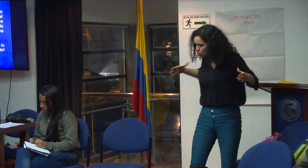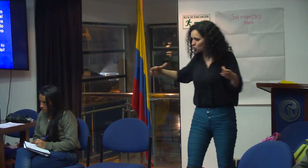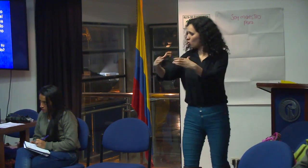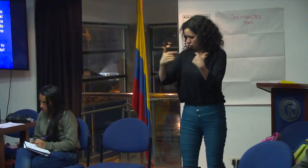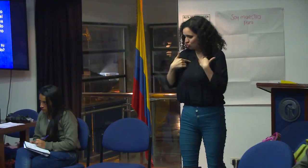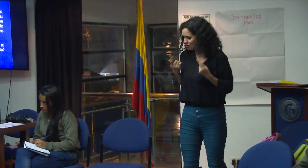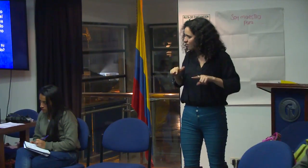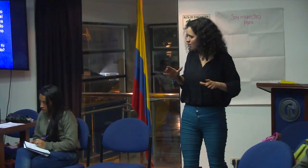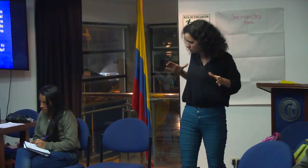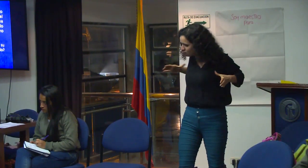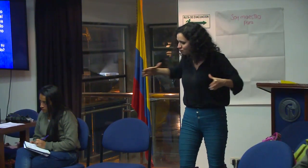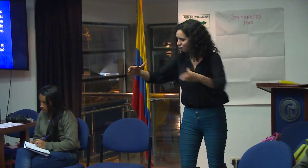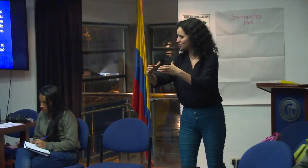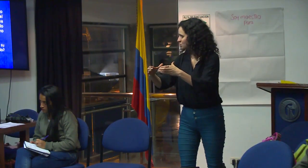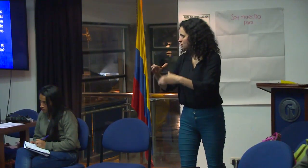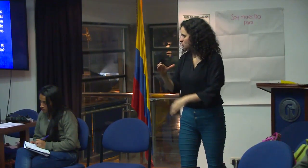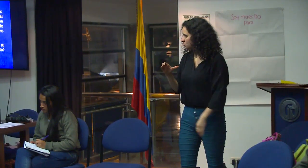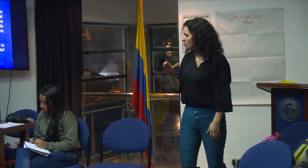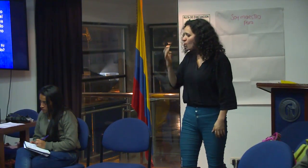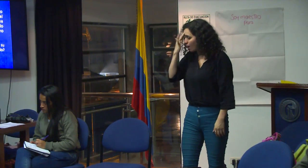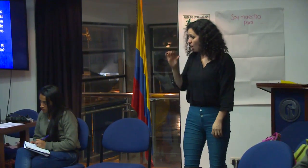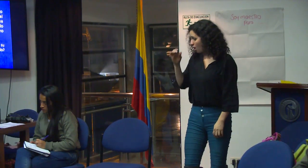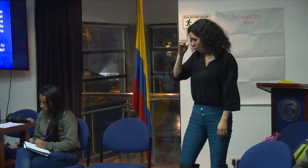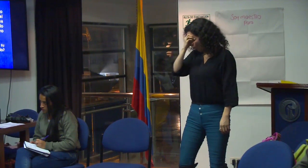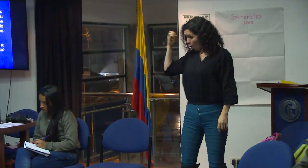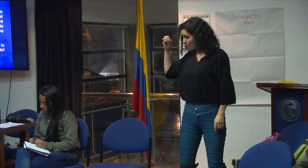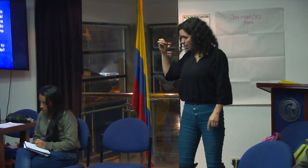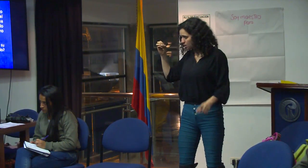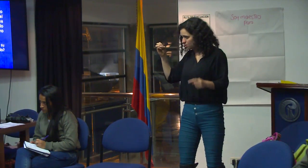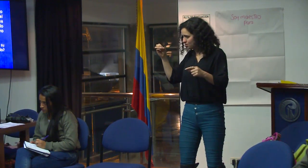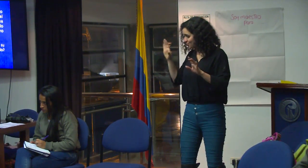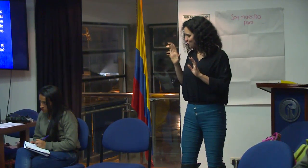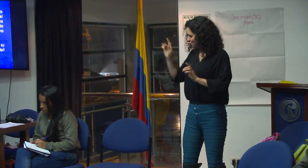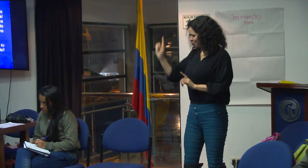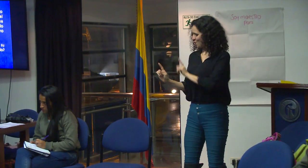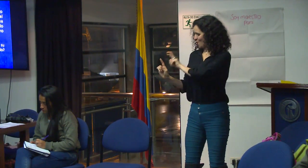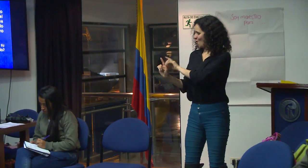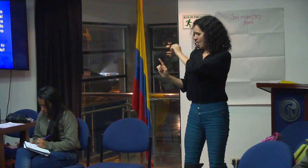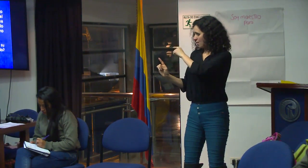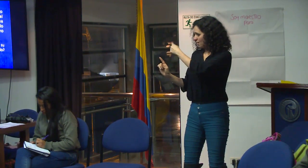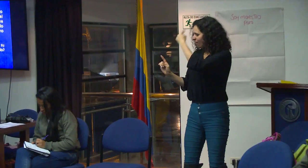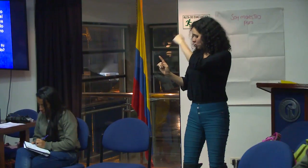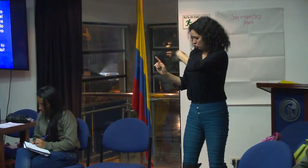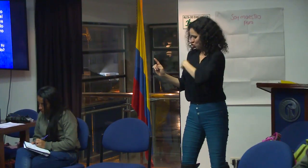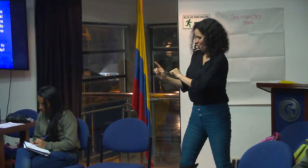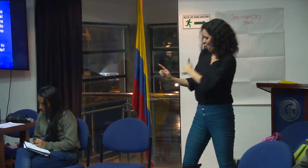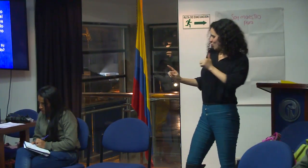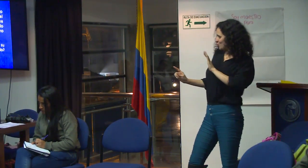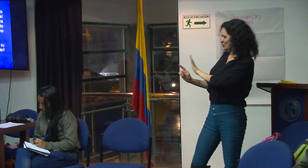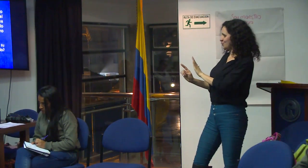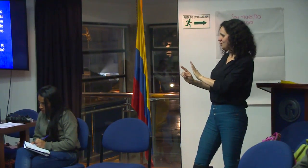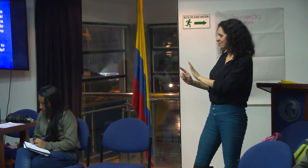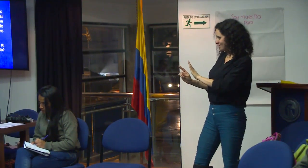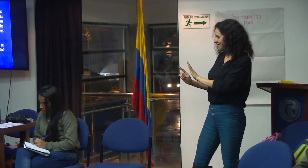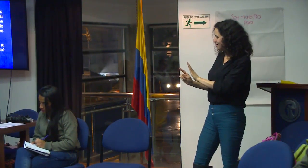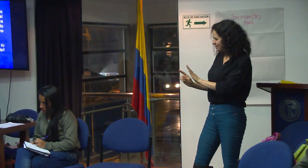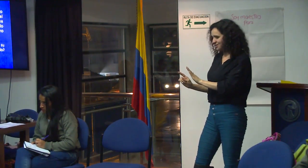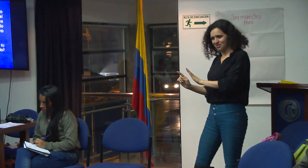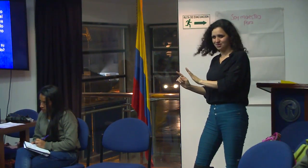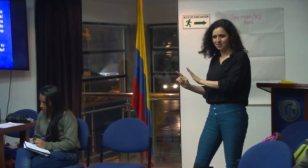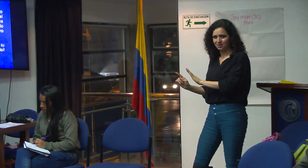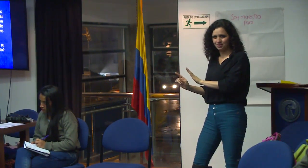porque para Omar yo soy un otro, ¿sí? en algún momento yo lo hablaba con una persona o con un